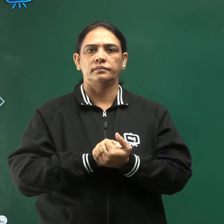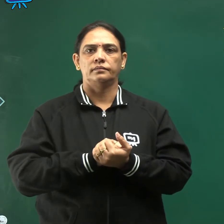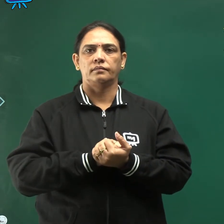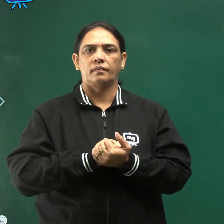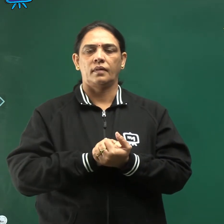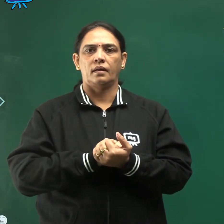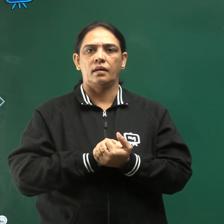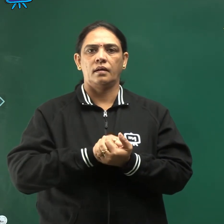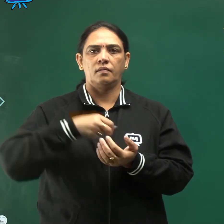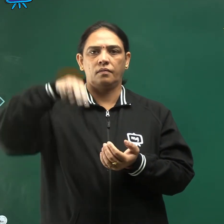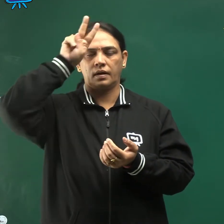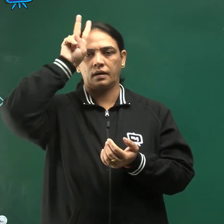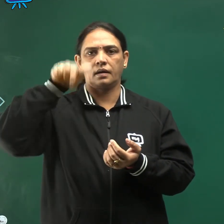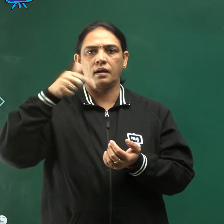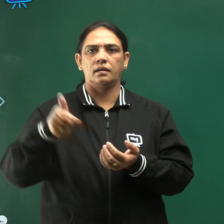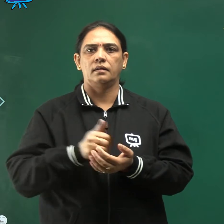वर्ग का